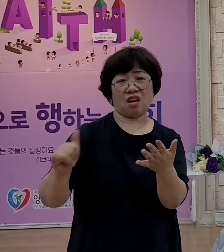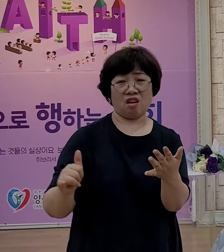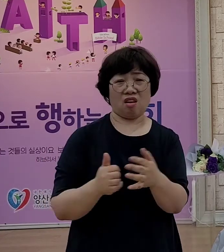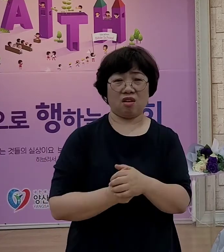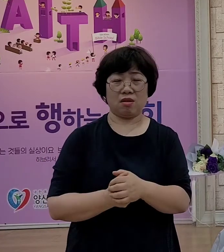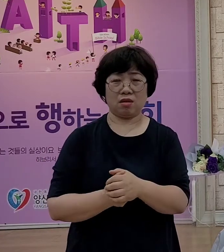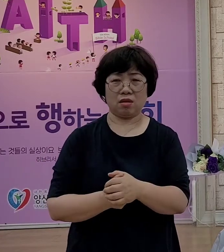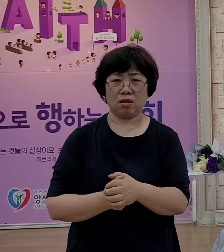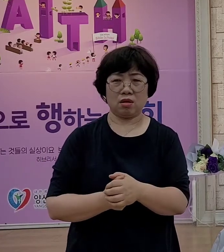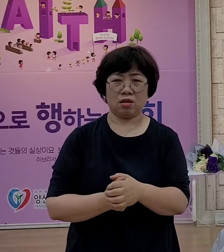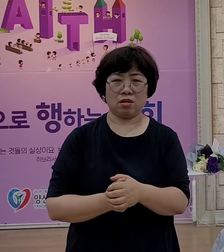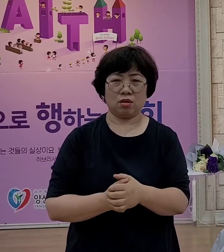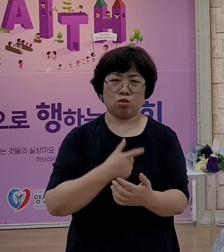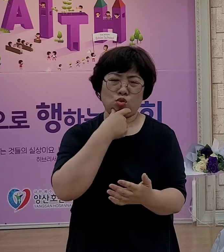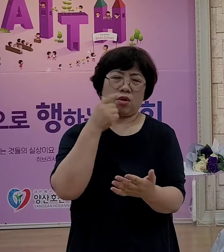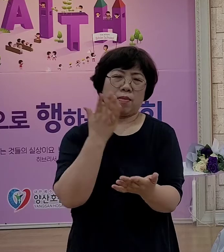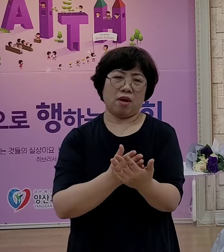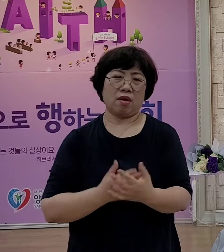속지 마세요.